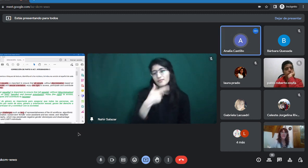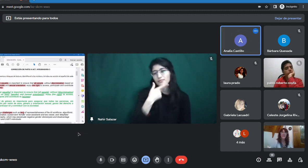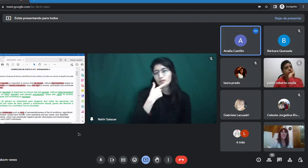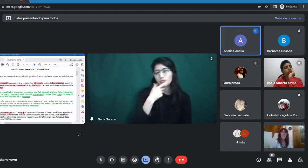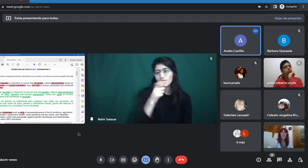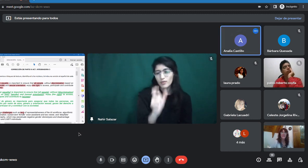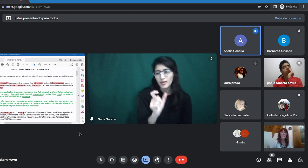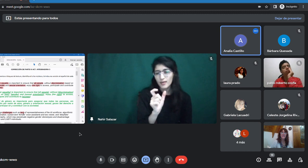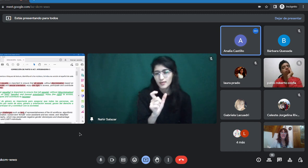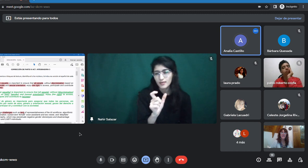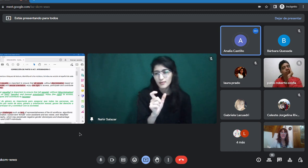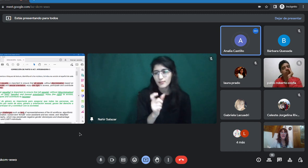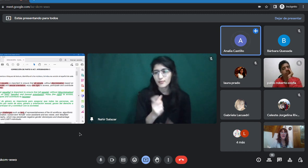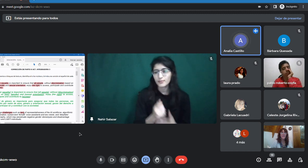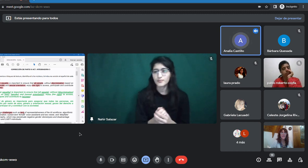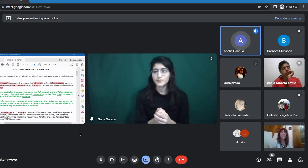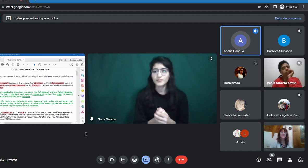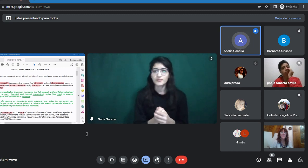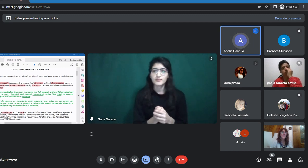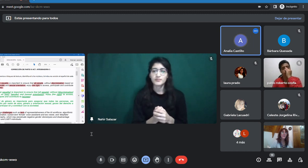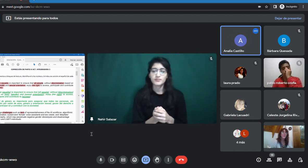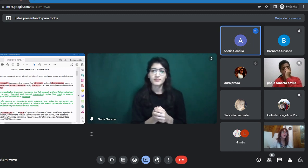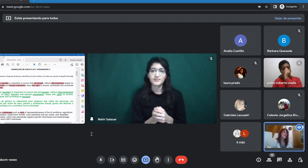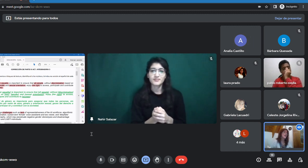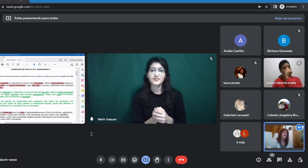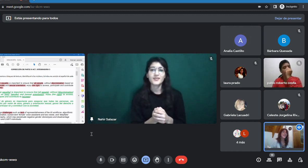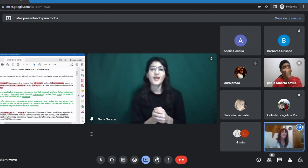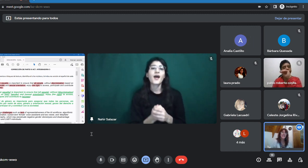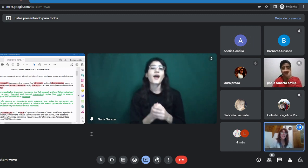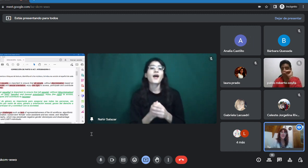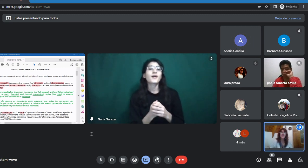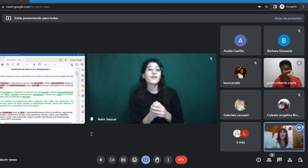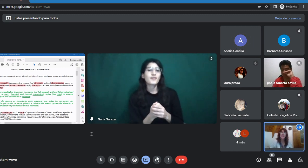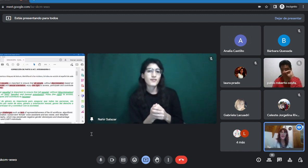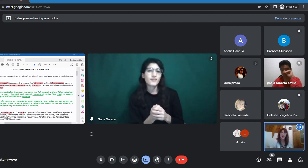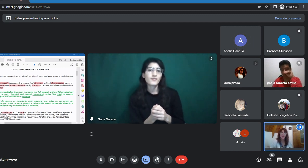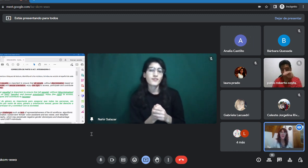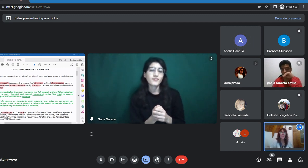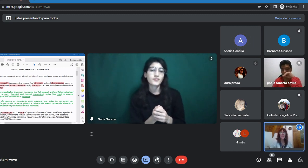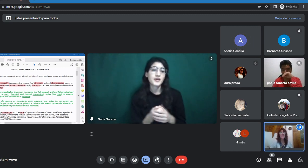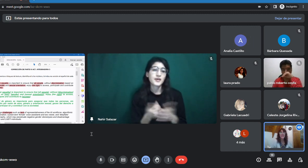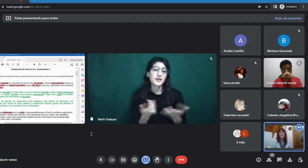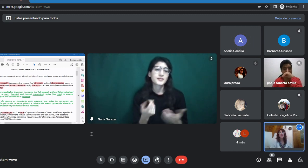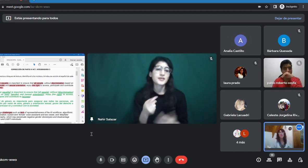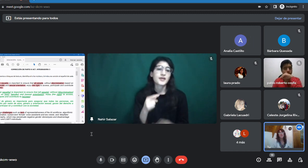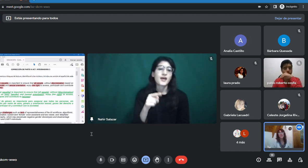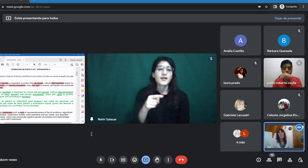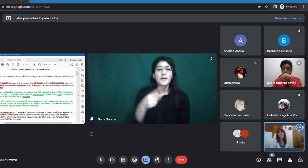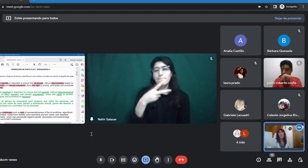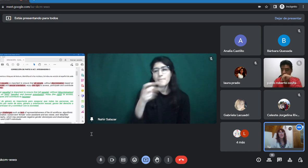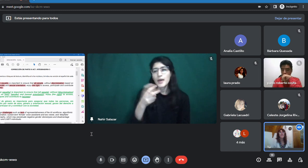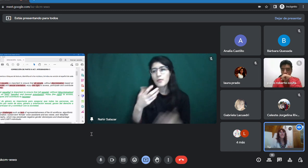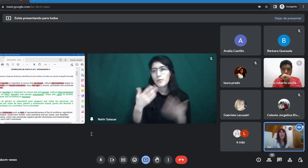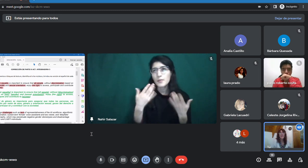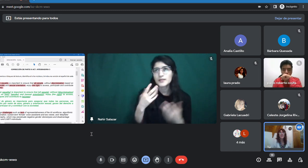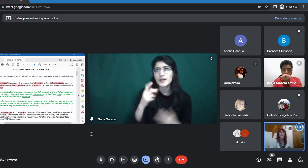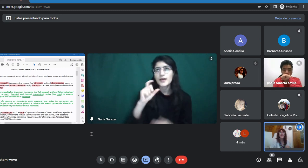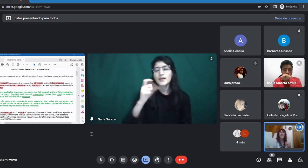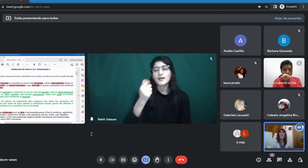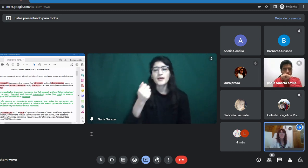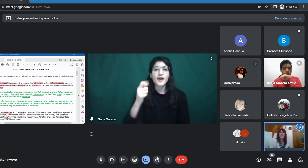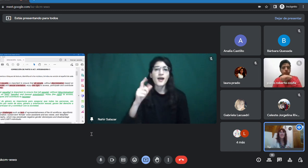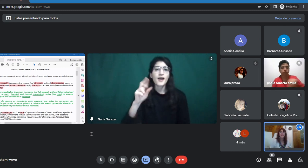¿Sí? A veces es verbo y es carecer, faltar, pero acá es sustantivo, la falta,